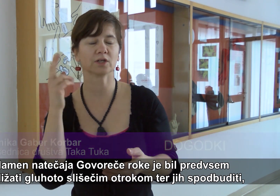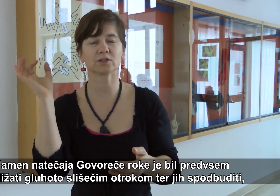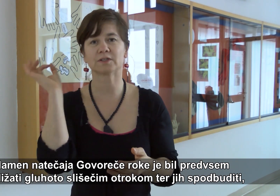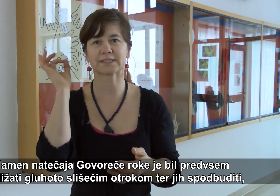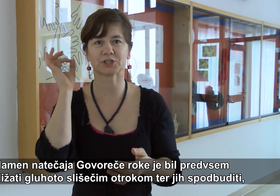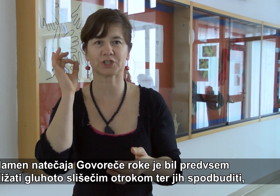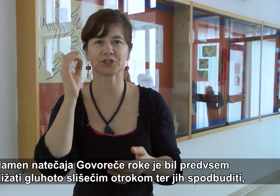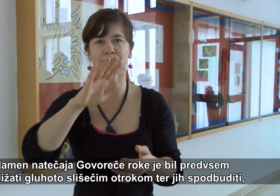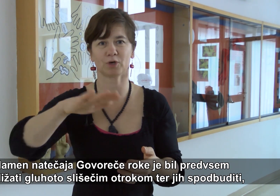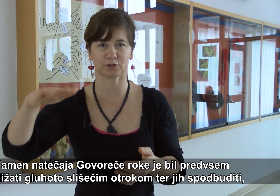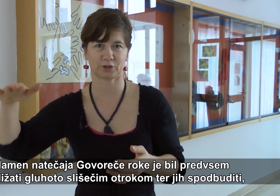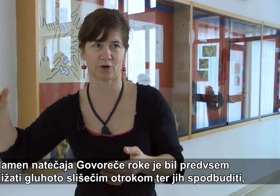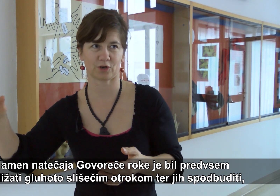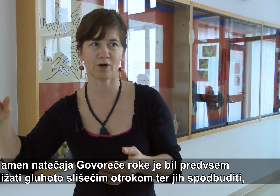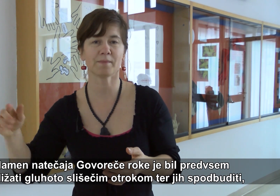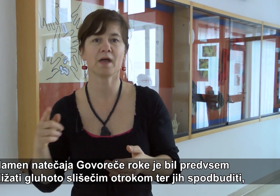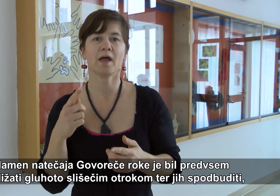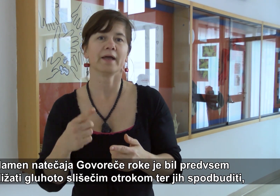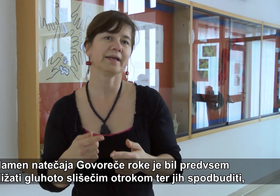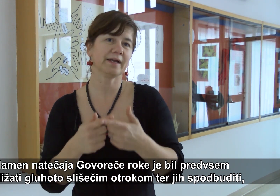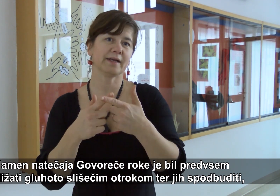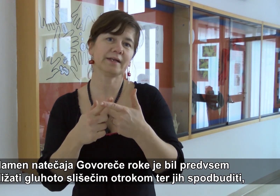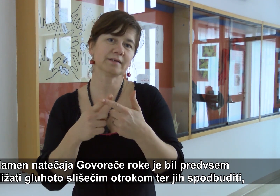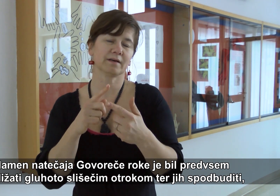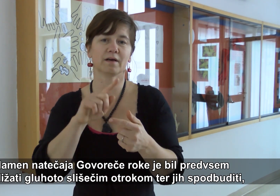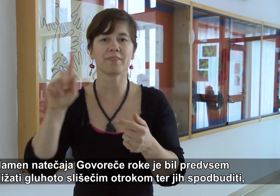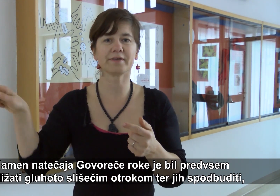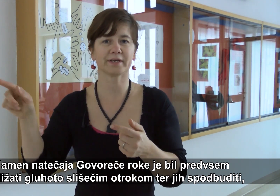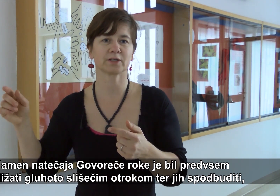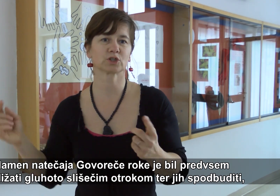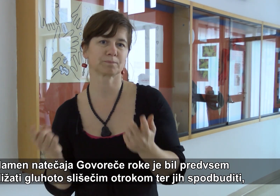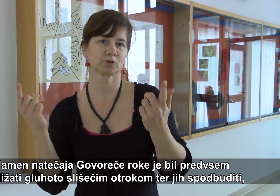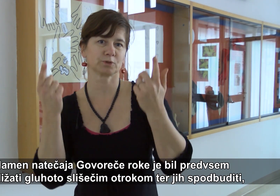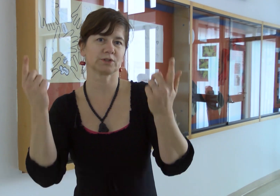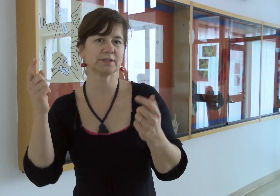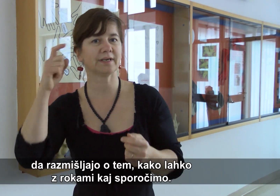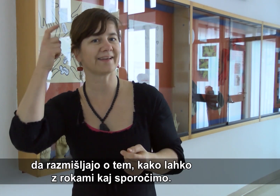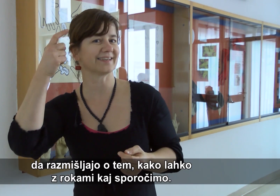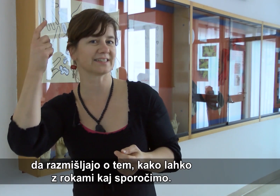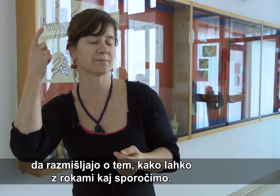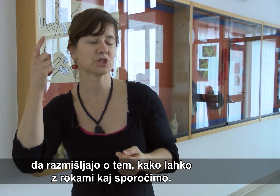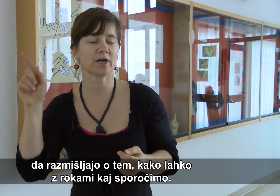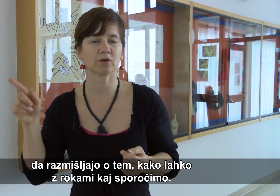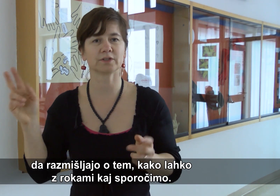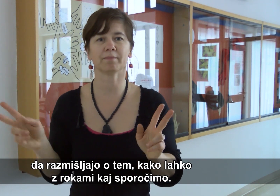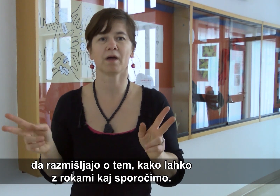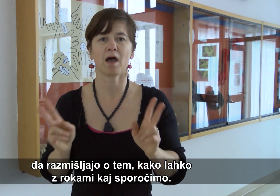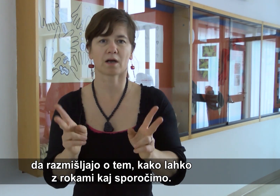gluhoto slišečim otrokom in njih spodbuditi, da razmišljajo o tem,